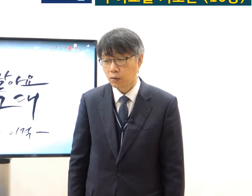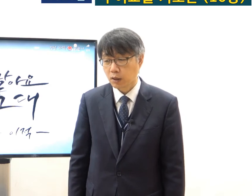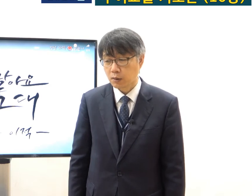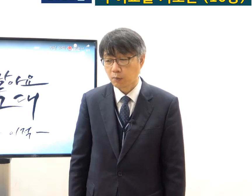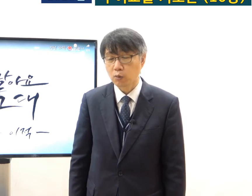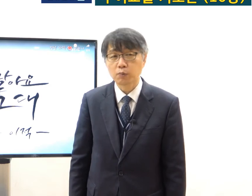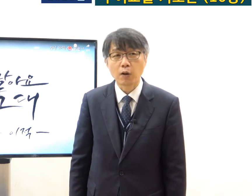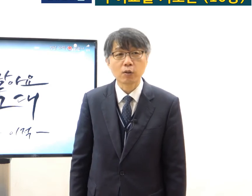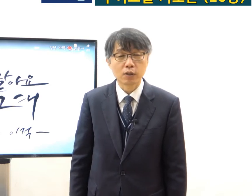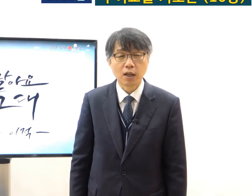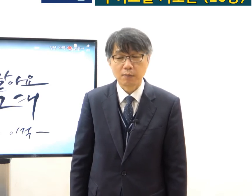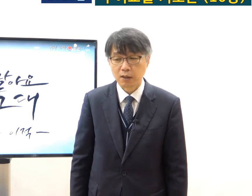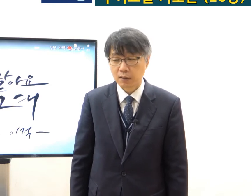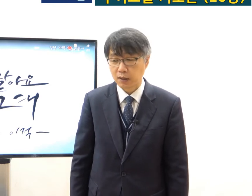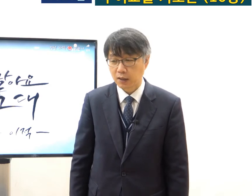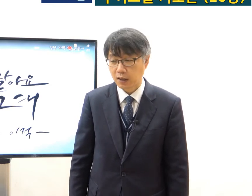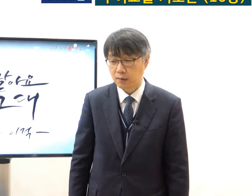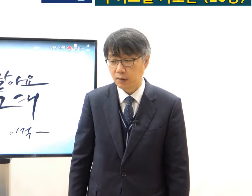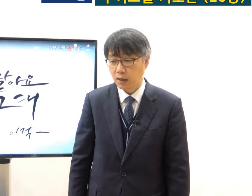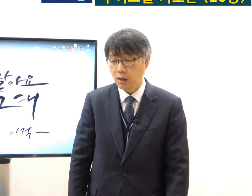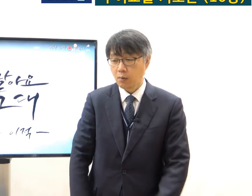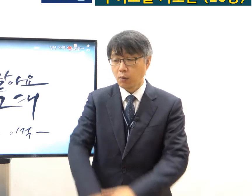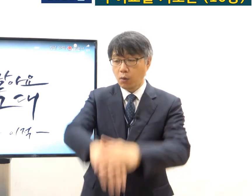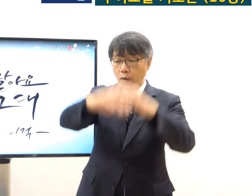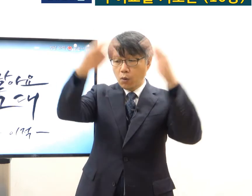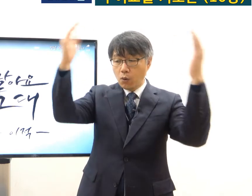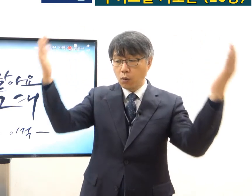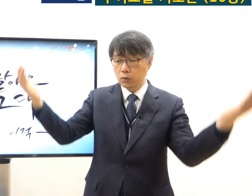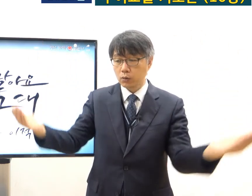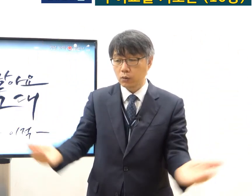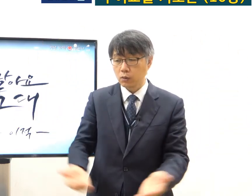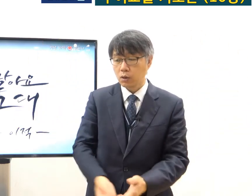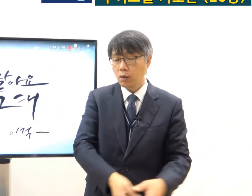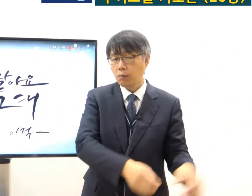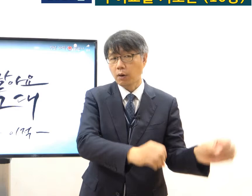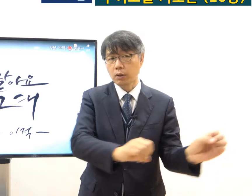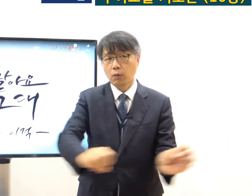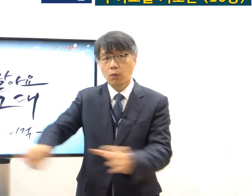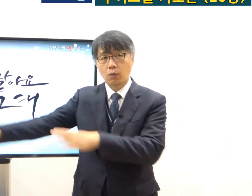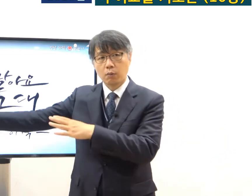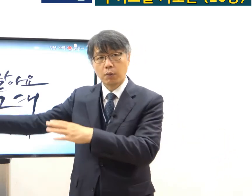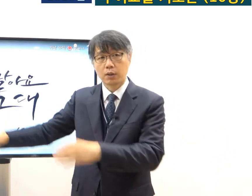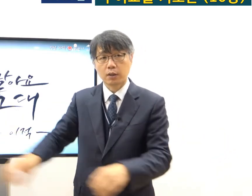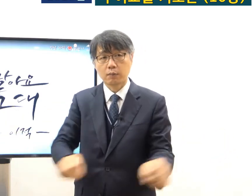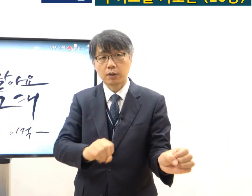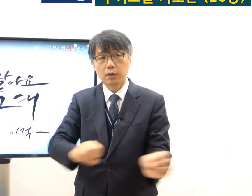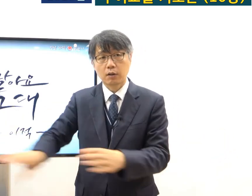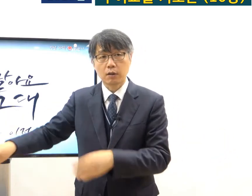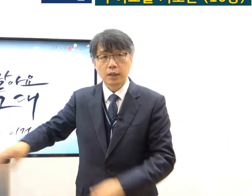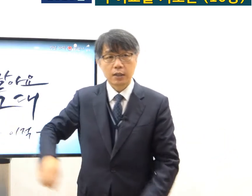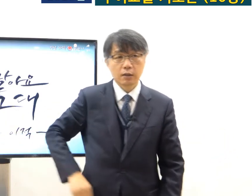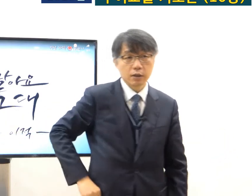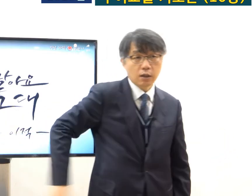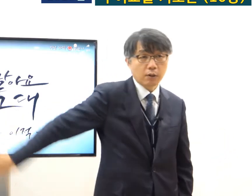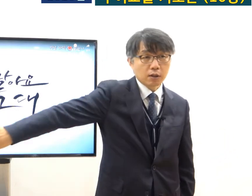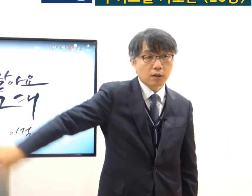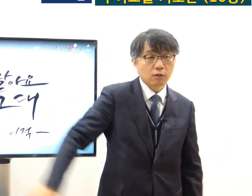이렇게 모두 버리고 이렇게 하면 되겠습니다. 모두 버리는 거. 이건 잃어버리는 거고요.